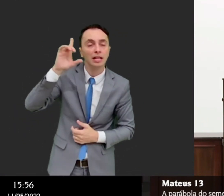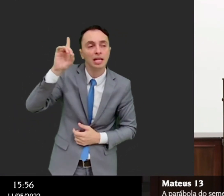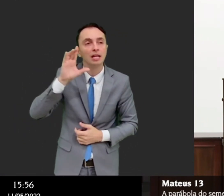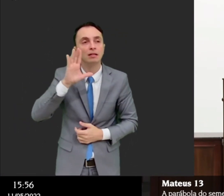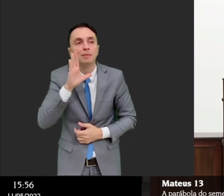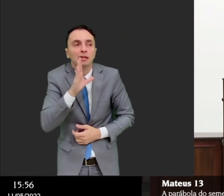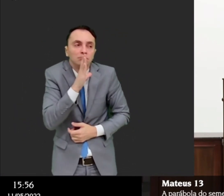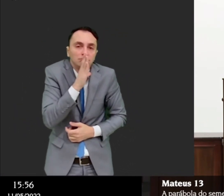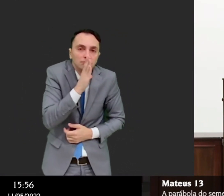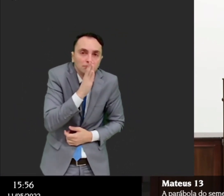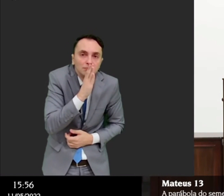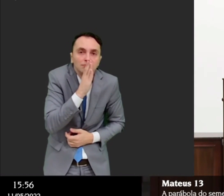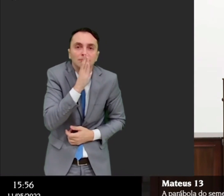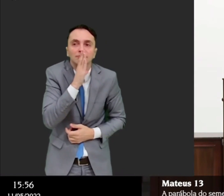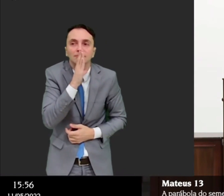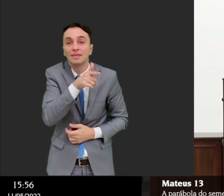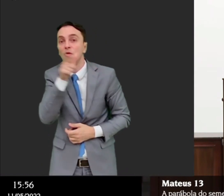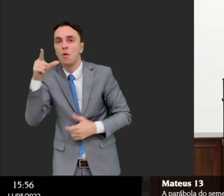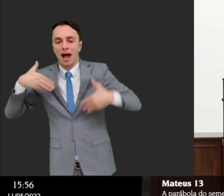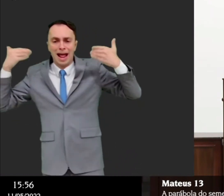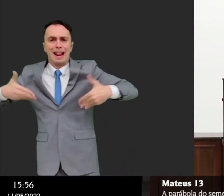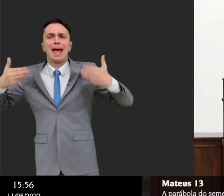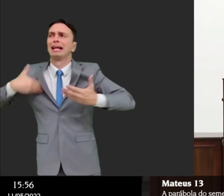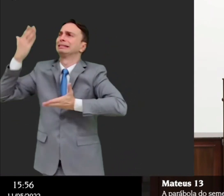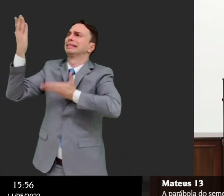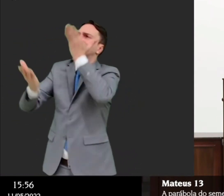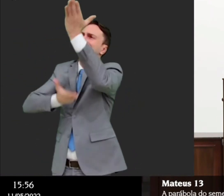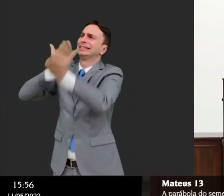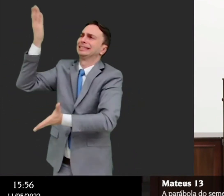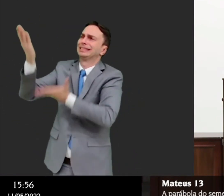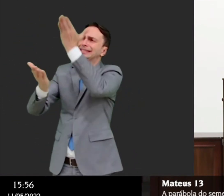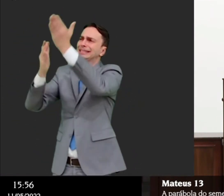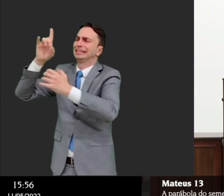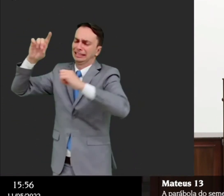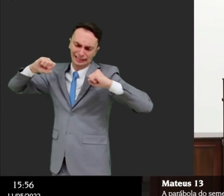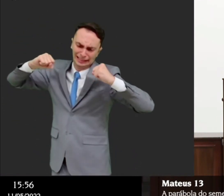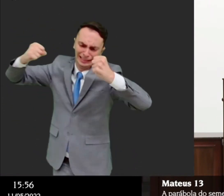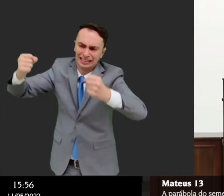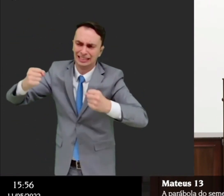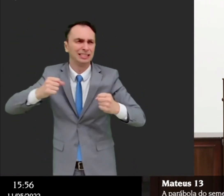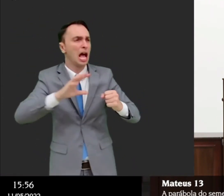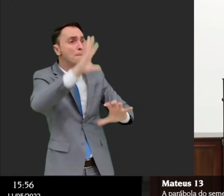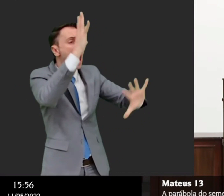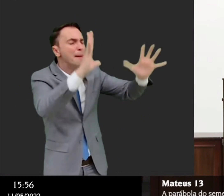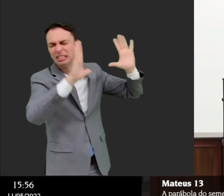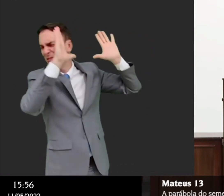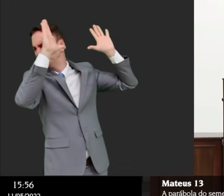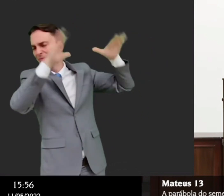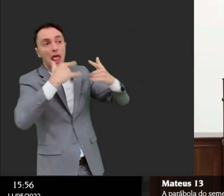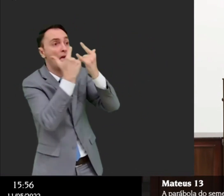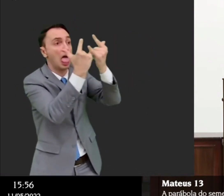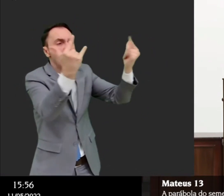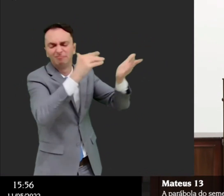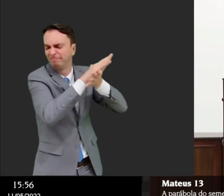menos. Um serve a Deus com uma alegria e um fervor tão grande, e que nada dessa vida tira ele